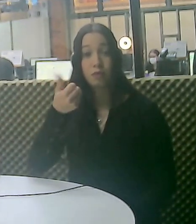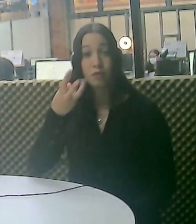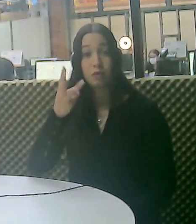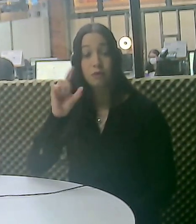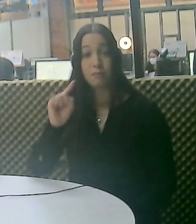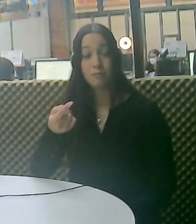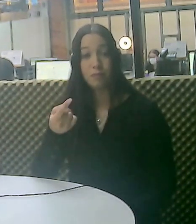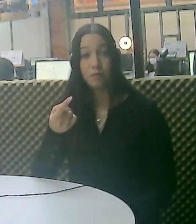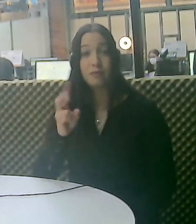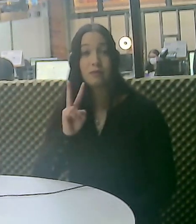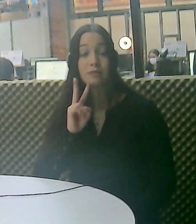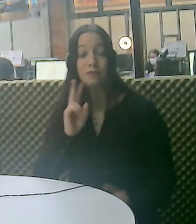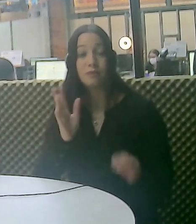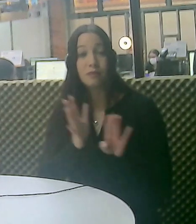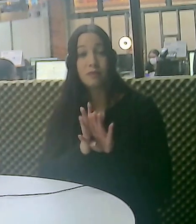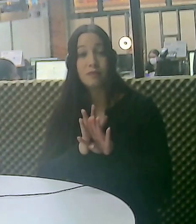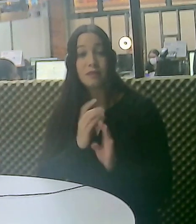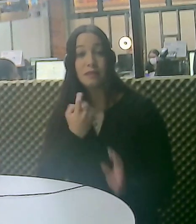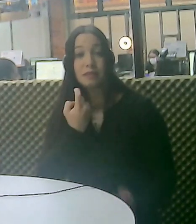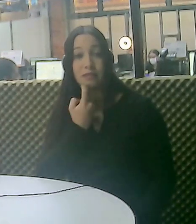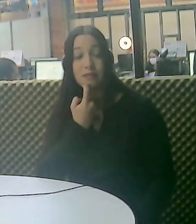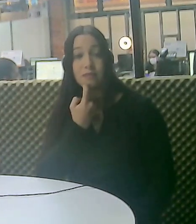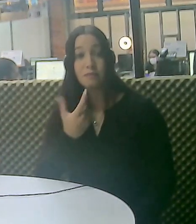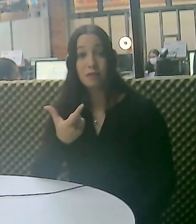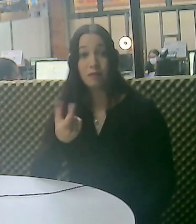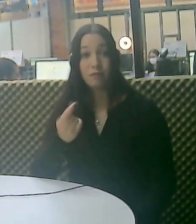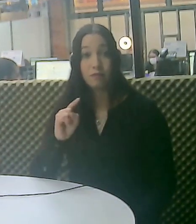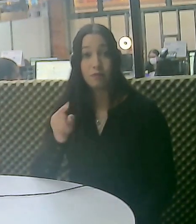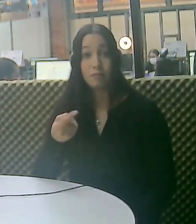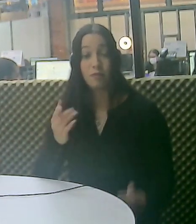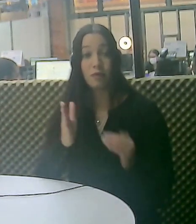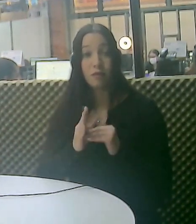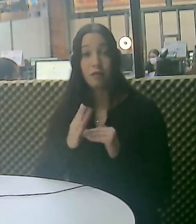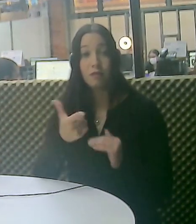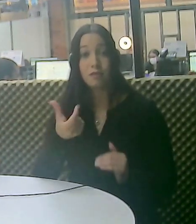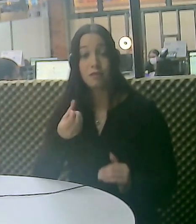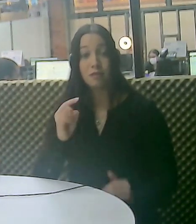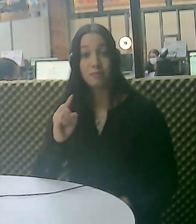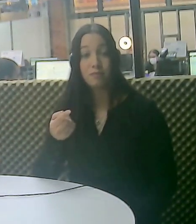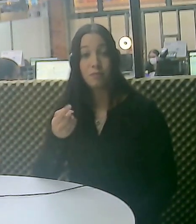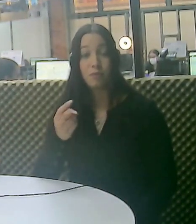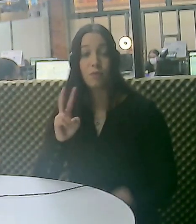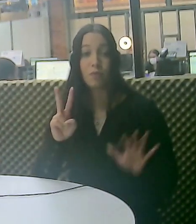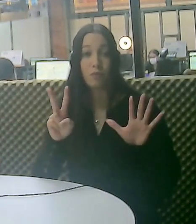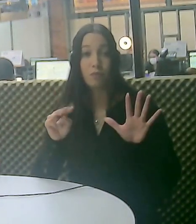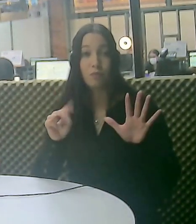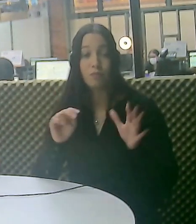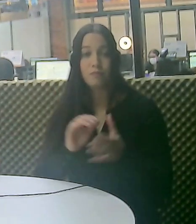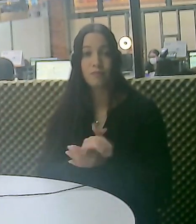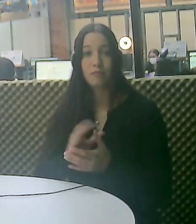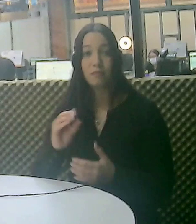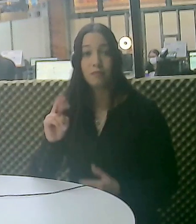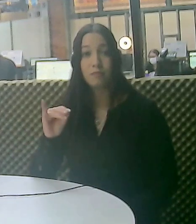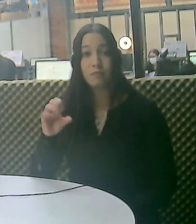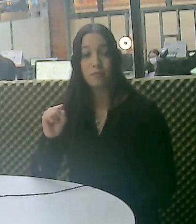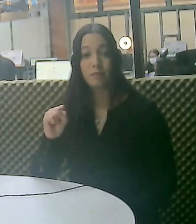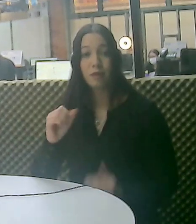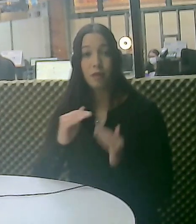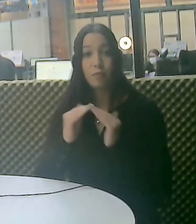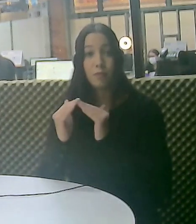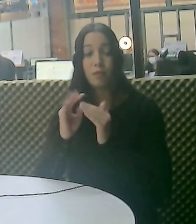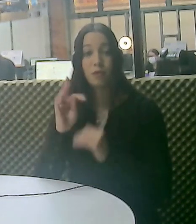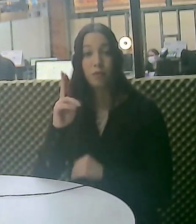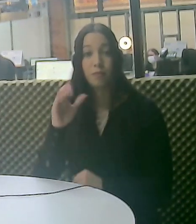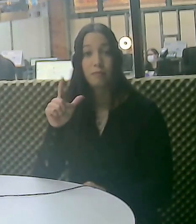segunda a sexta-feira e de 20 mil para 26 mil aos fins de semana. Boris Nascimento, morador do Tubalina